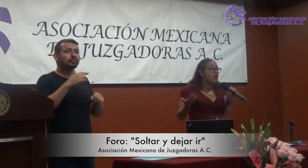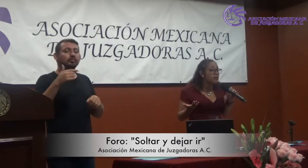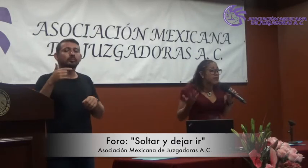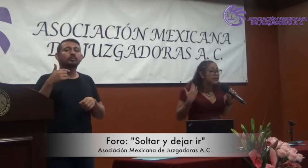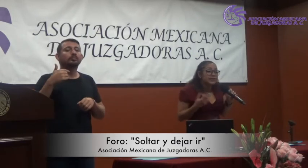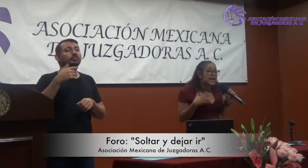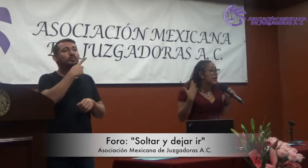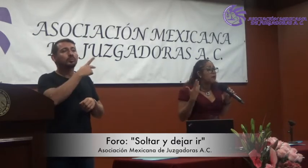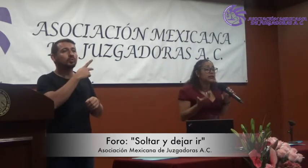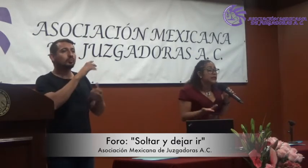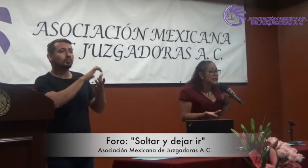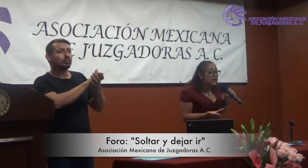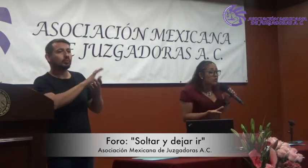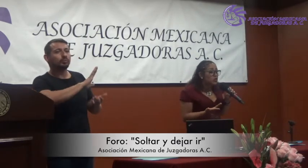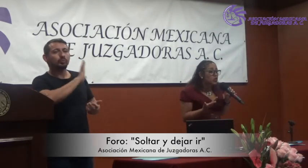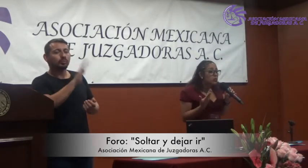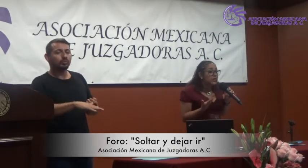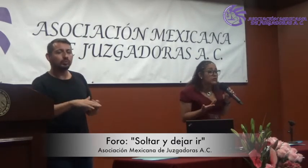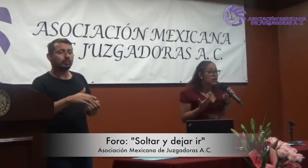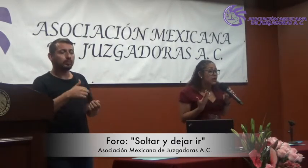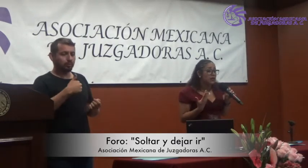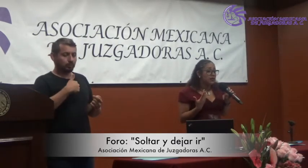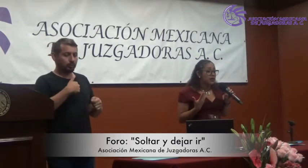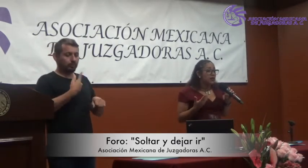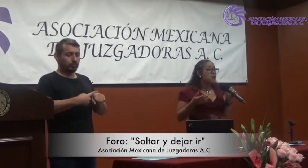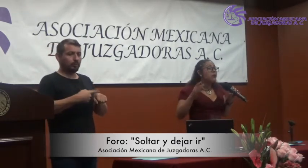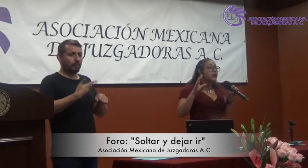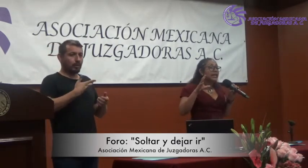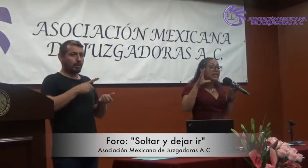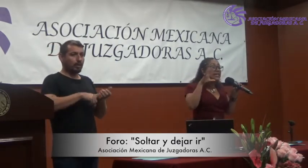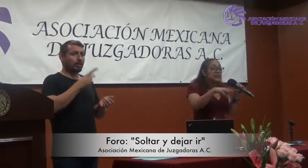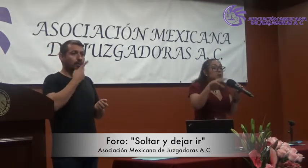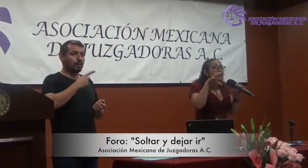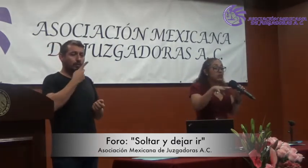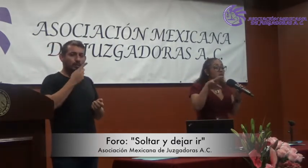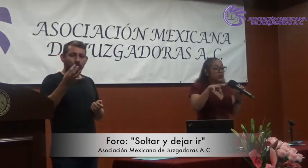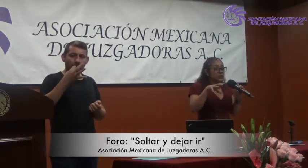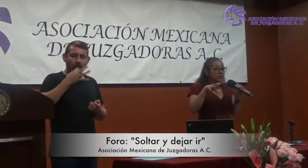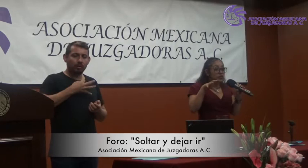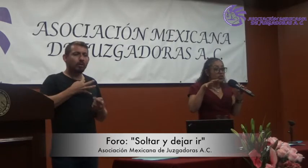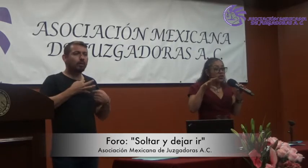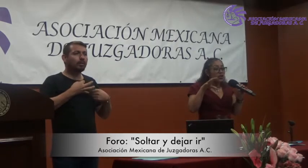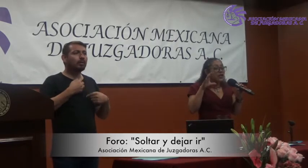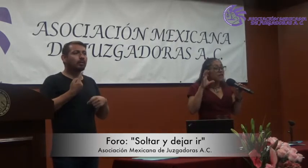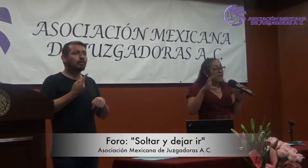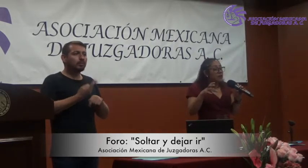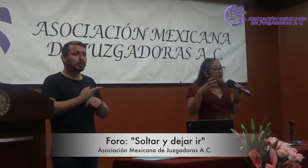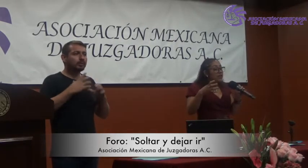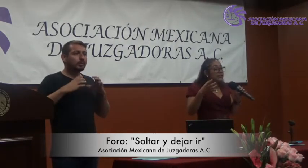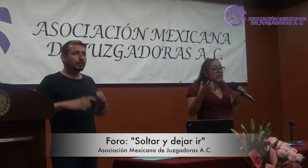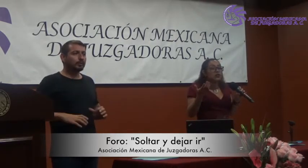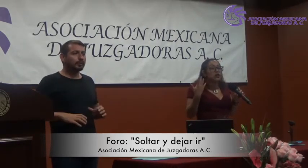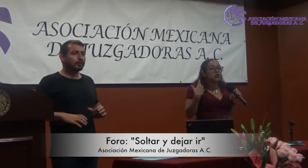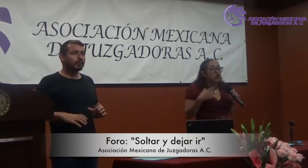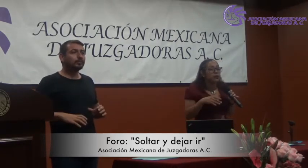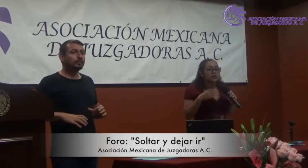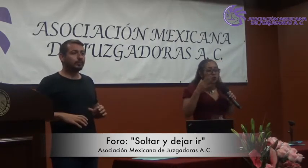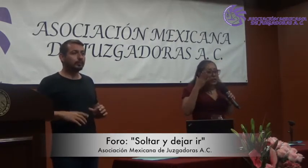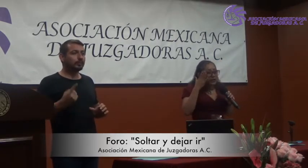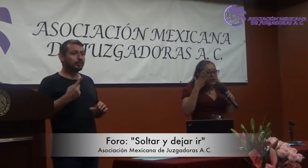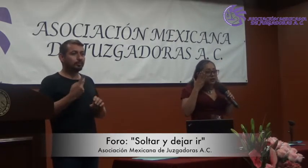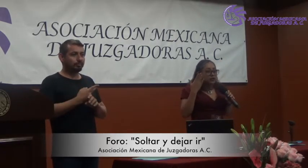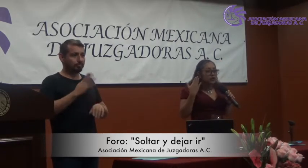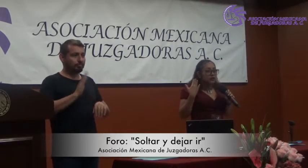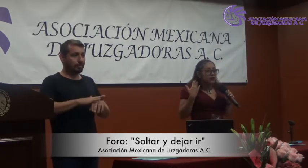su enfermedad se agrava, se siente mucho más mal. Porque en ese momento preciso, la enfermedad está actuando sobre